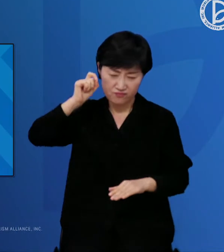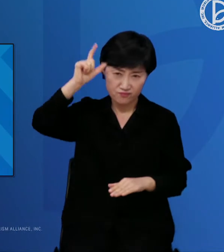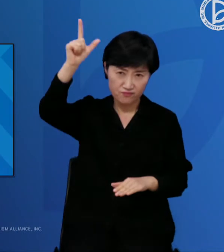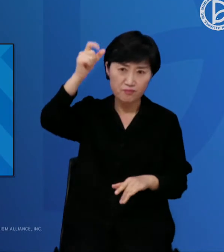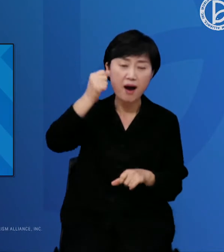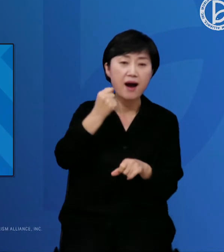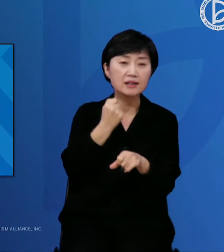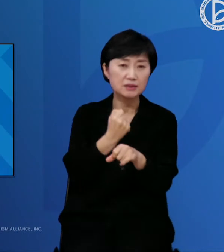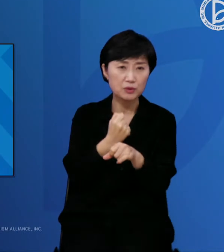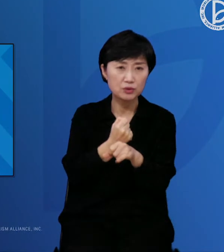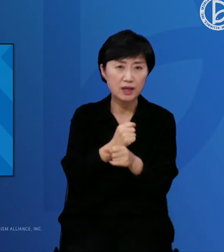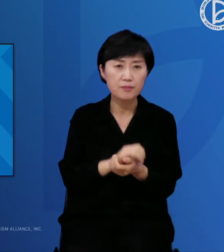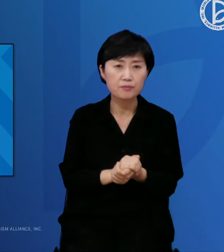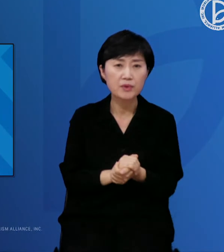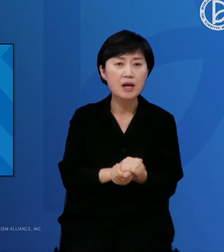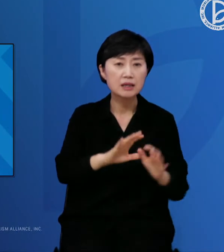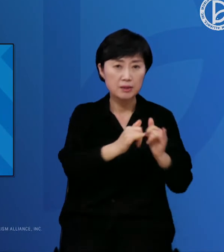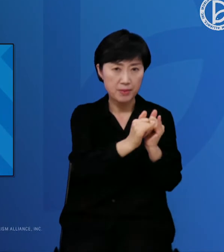뛰어나심이로다.